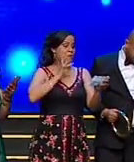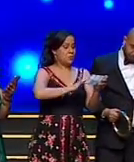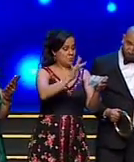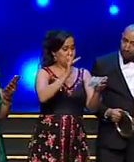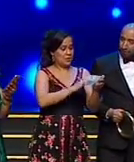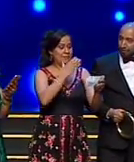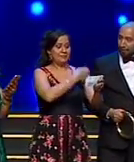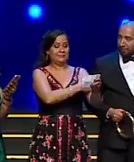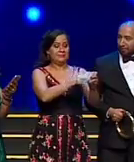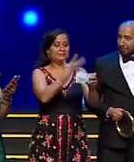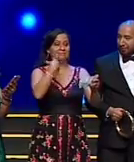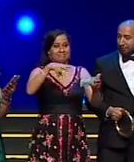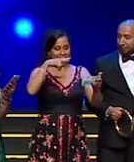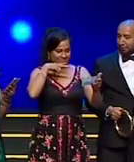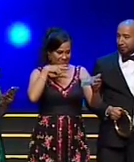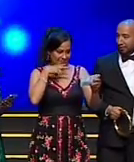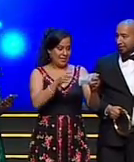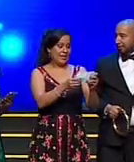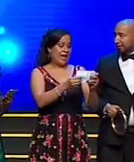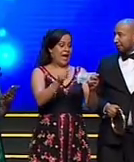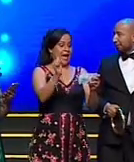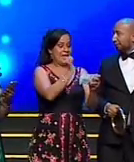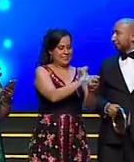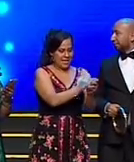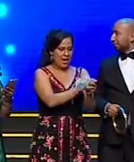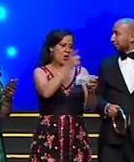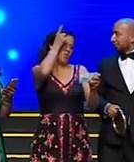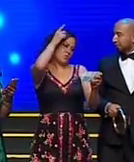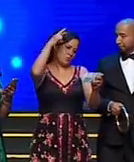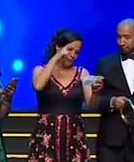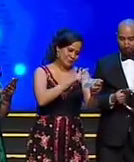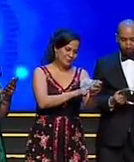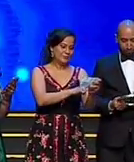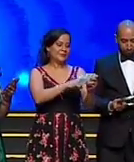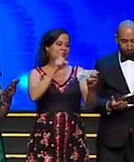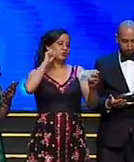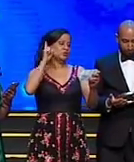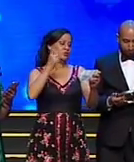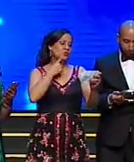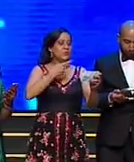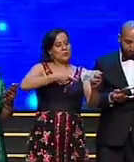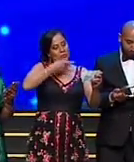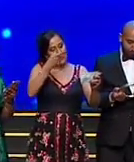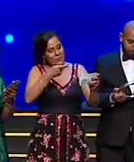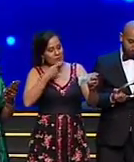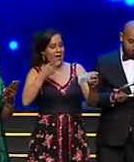trabajo y talento y creatividad Han ayudado a que esta compañía cumpla con su objetivo social